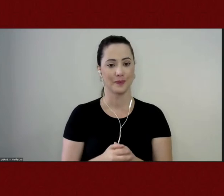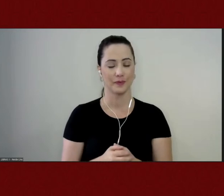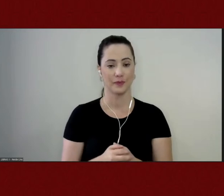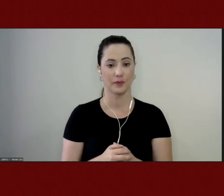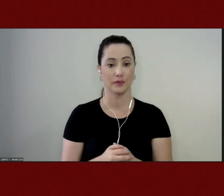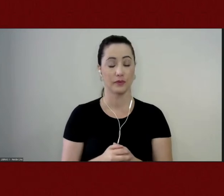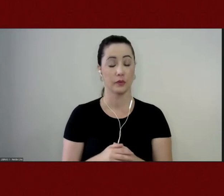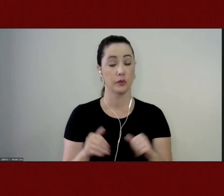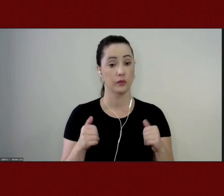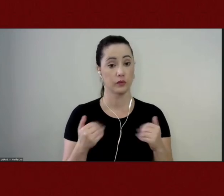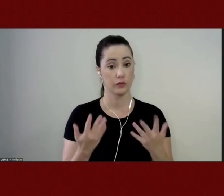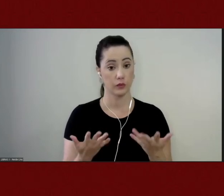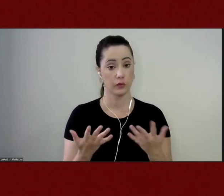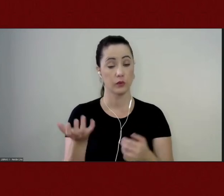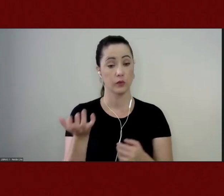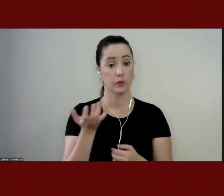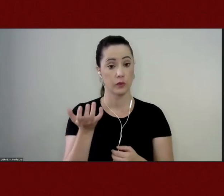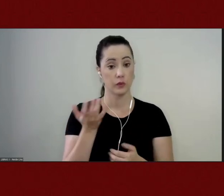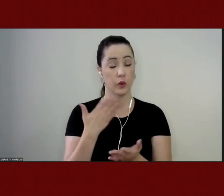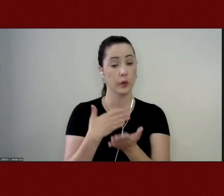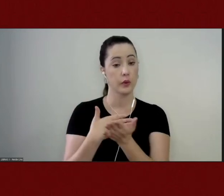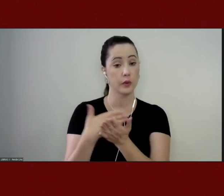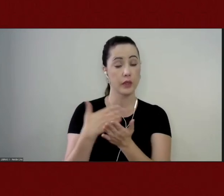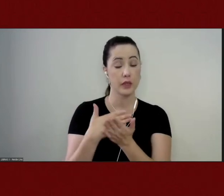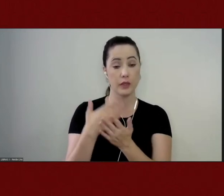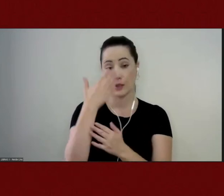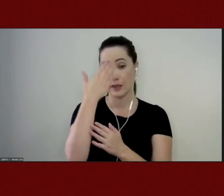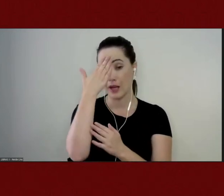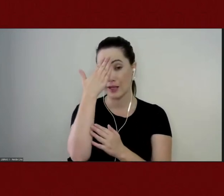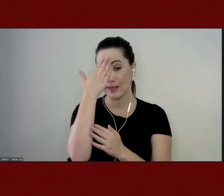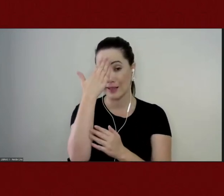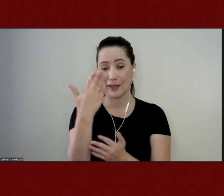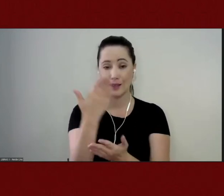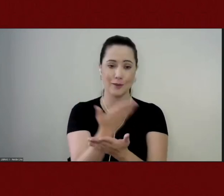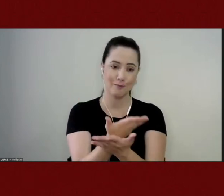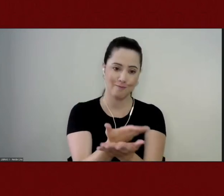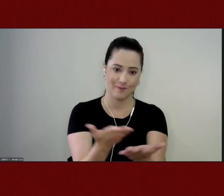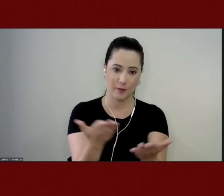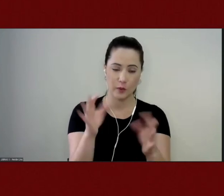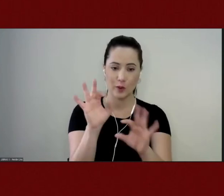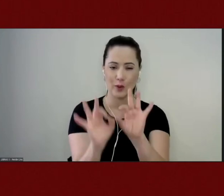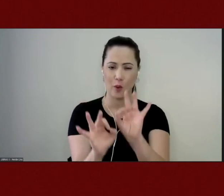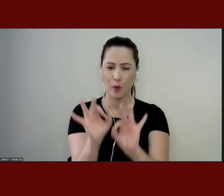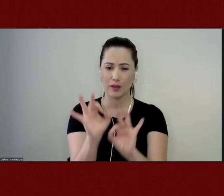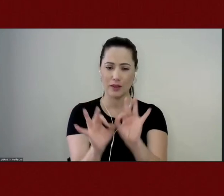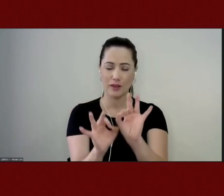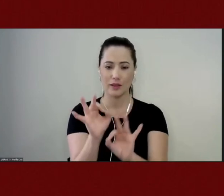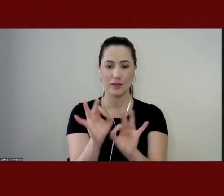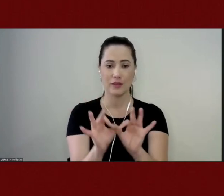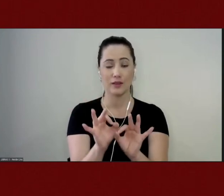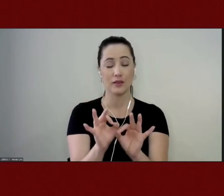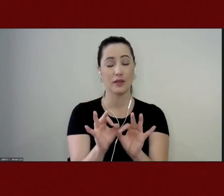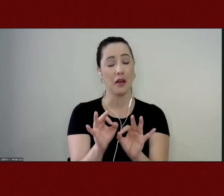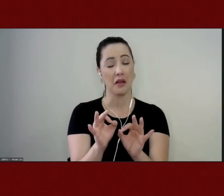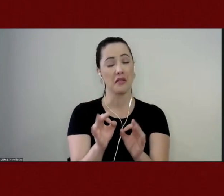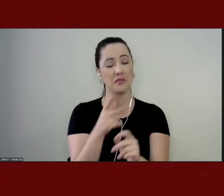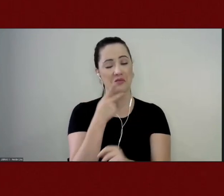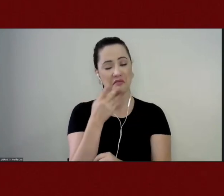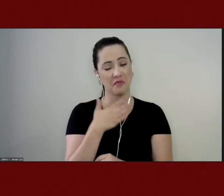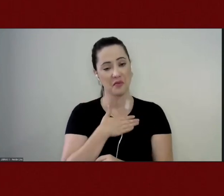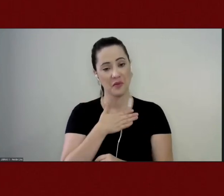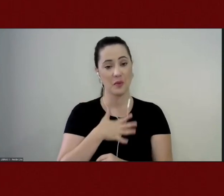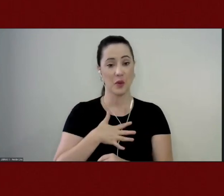Bem, eu gostaria de começar agradecendo muito os organizadores. e dizendo que para mim é uma grande